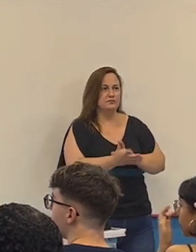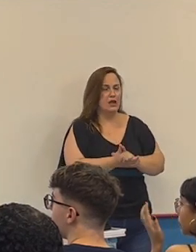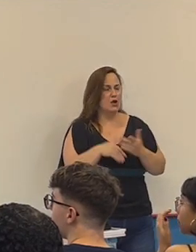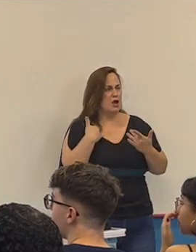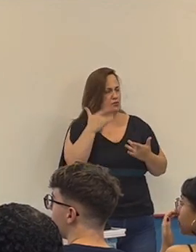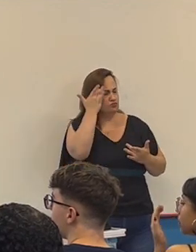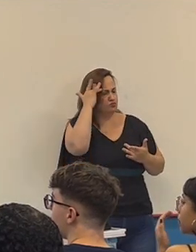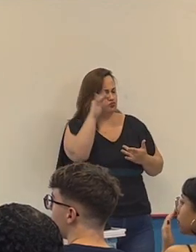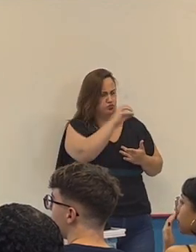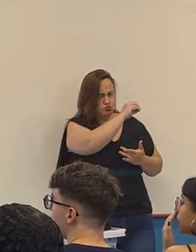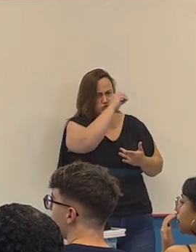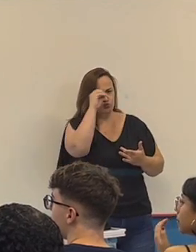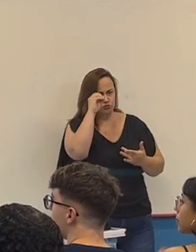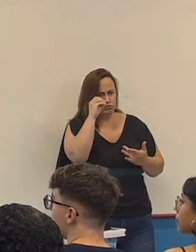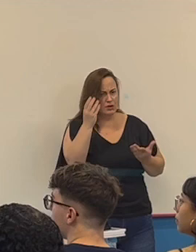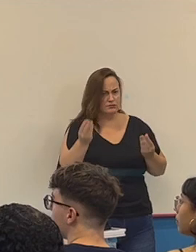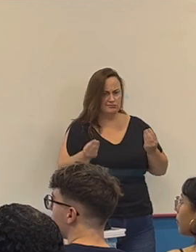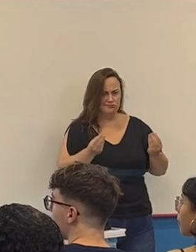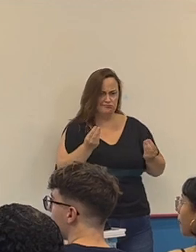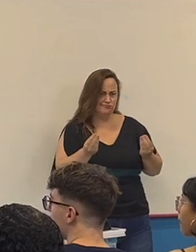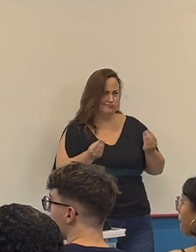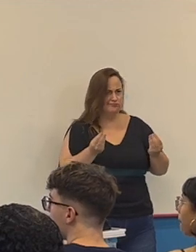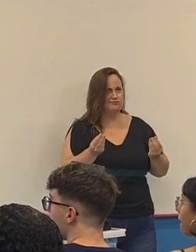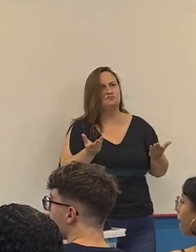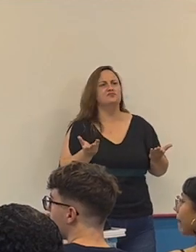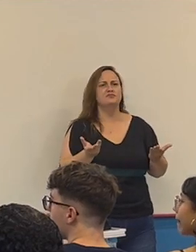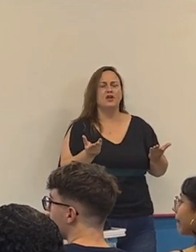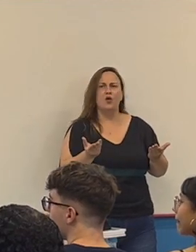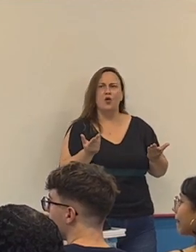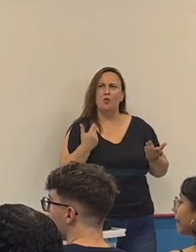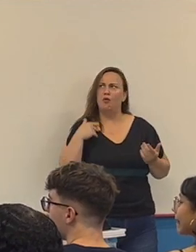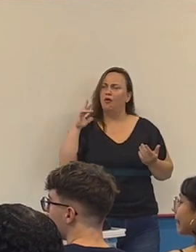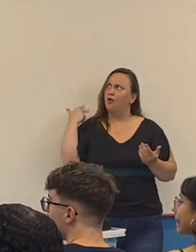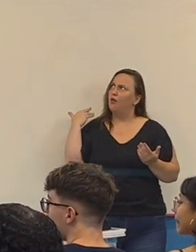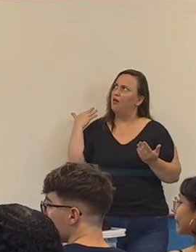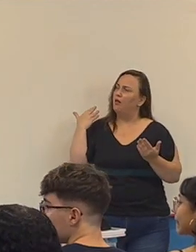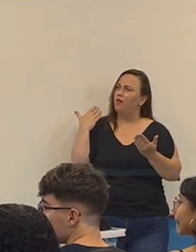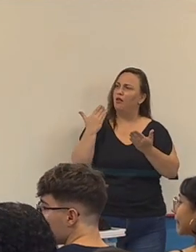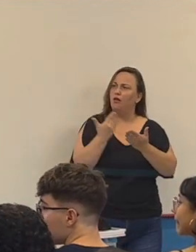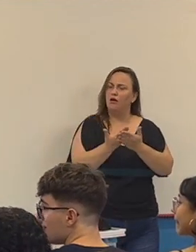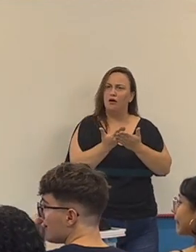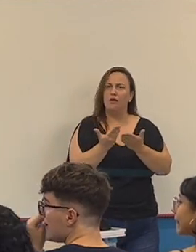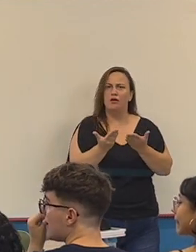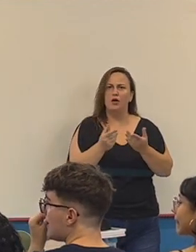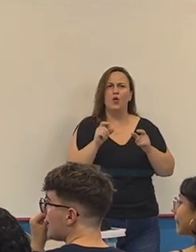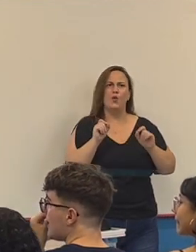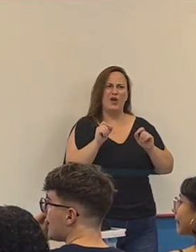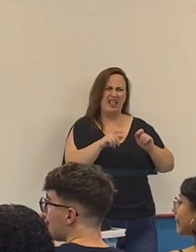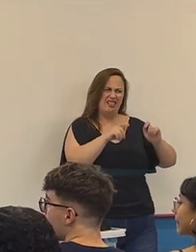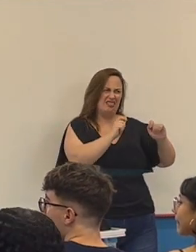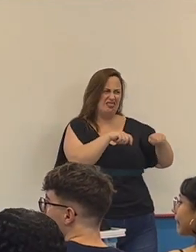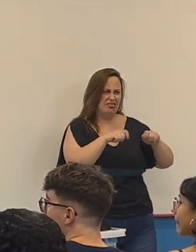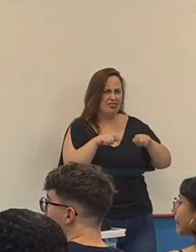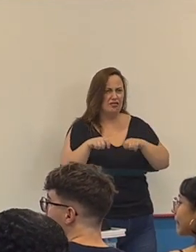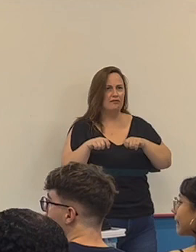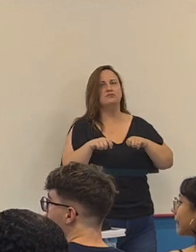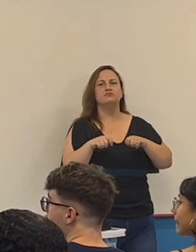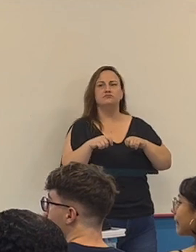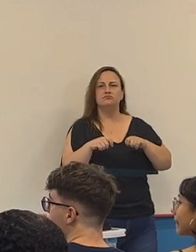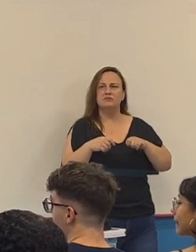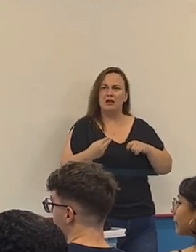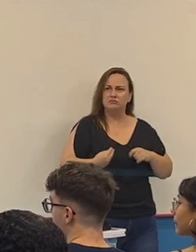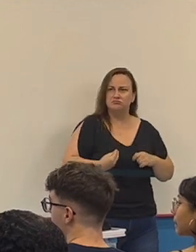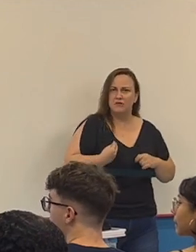não sabia, por sei lá, várias questões da época, que tinha a possibilidade de fazer